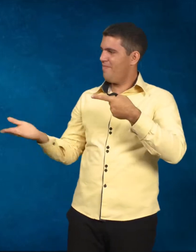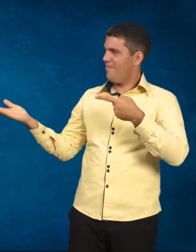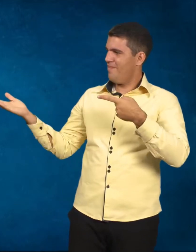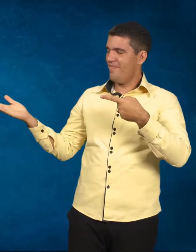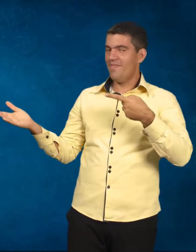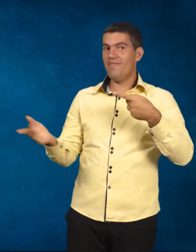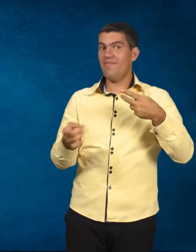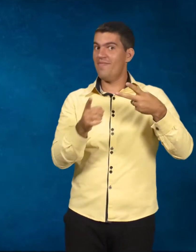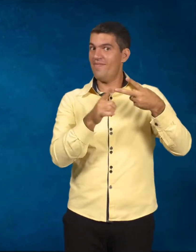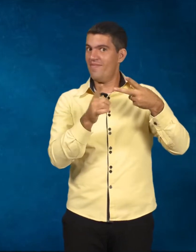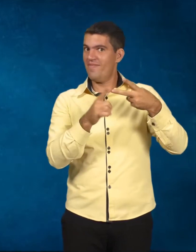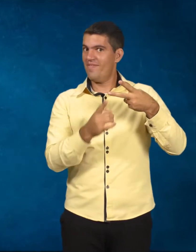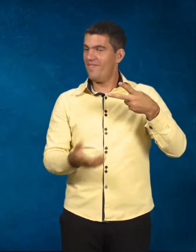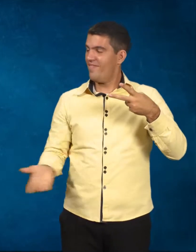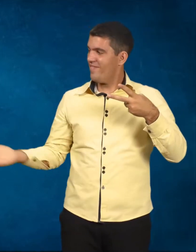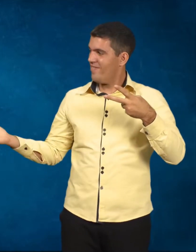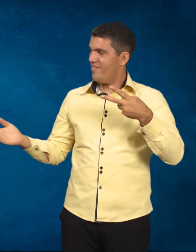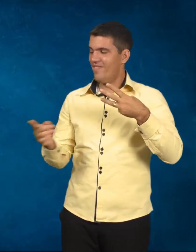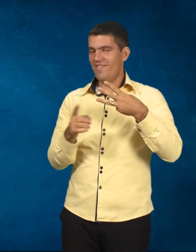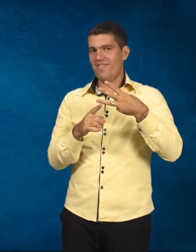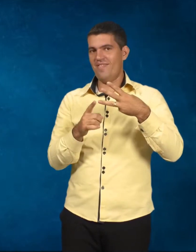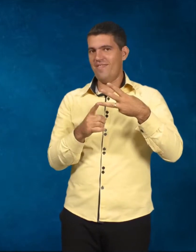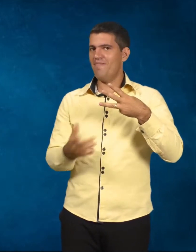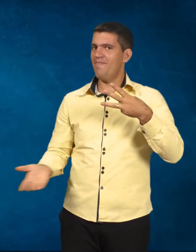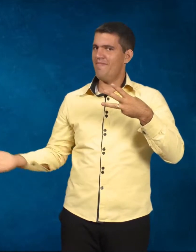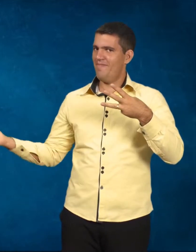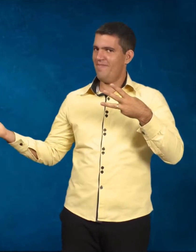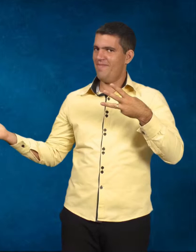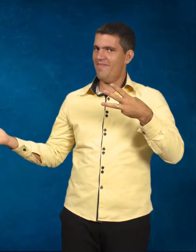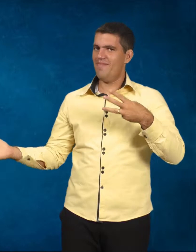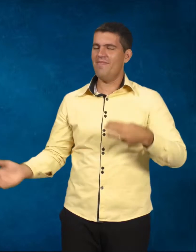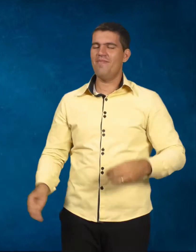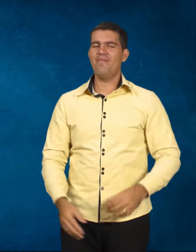o estágio icônico e o estágio simbólico.